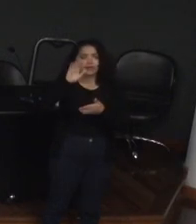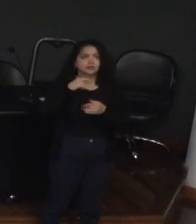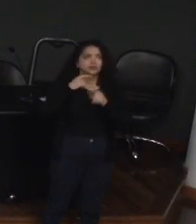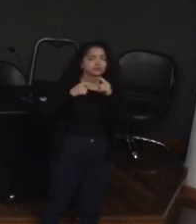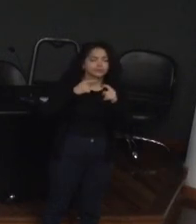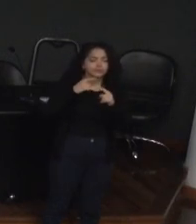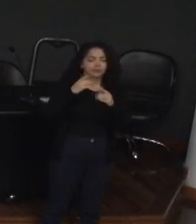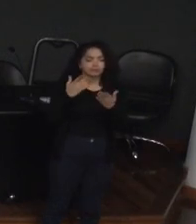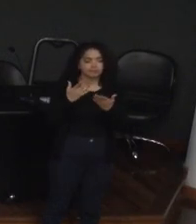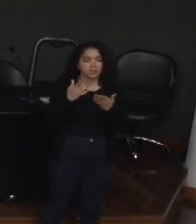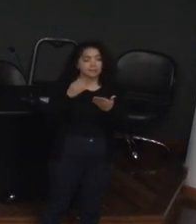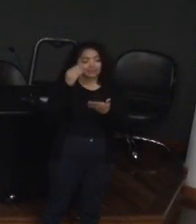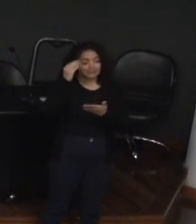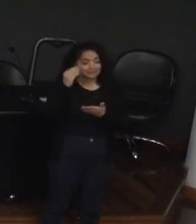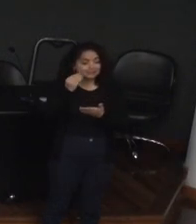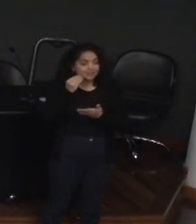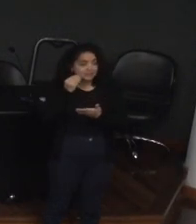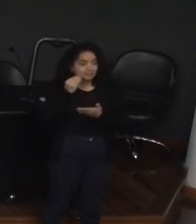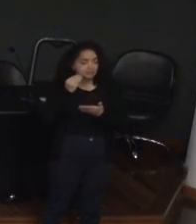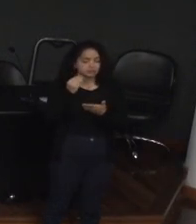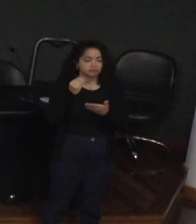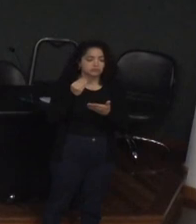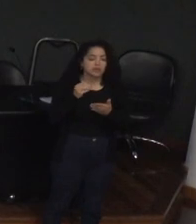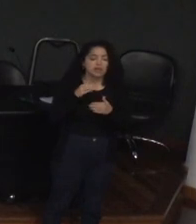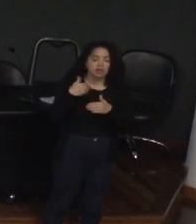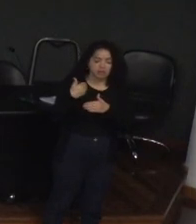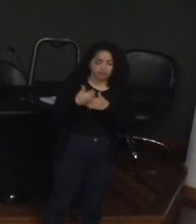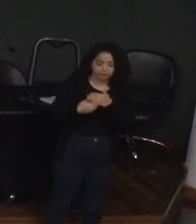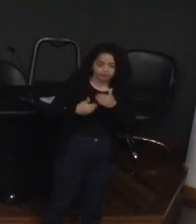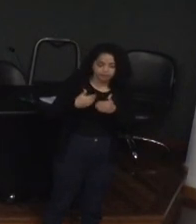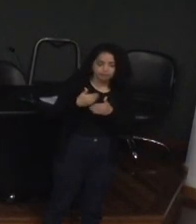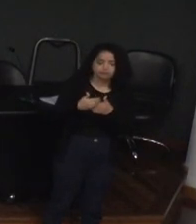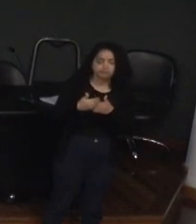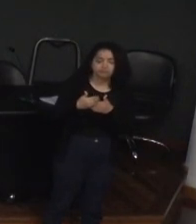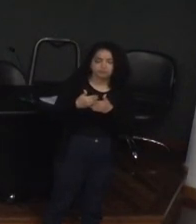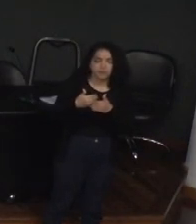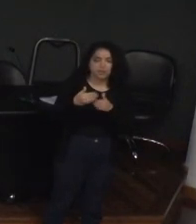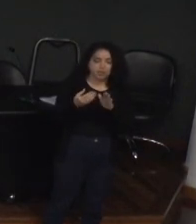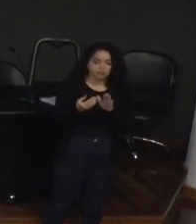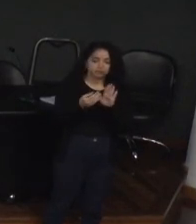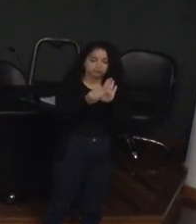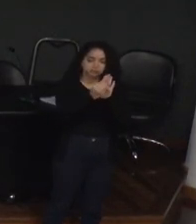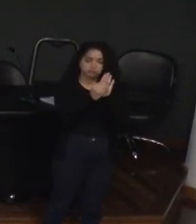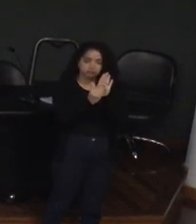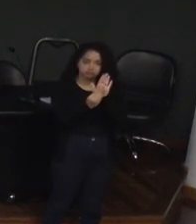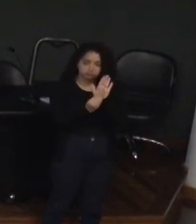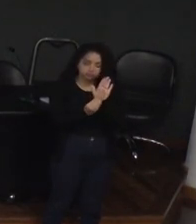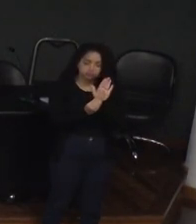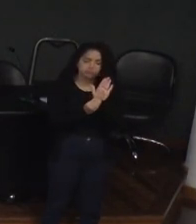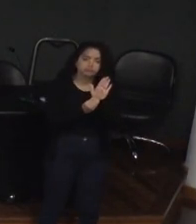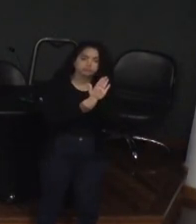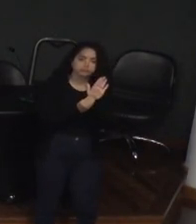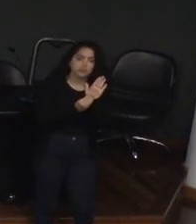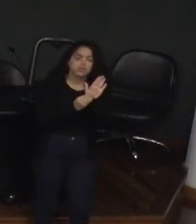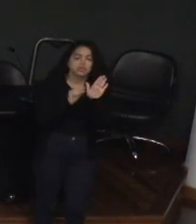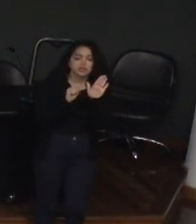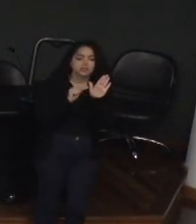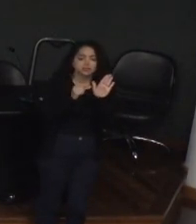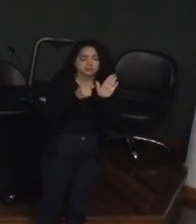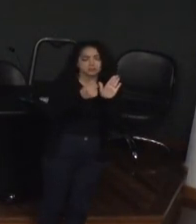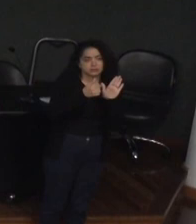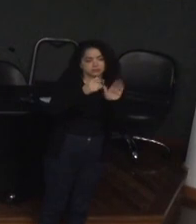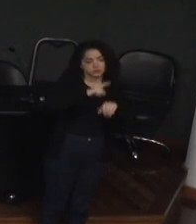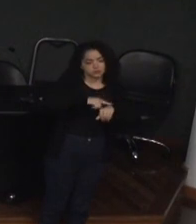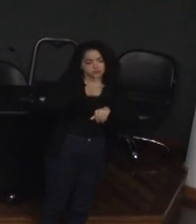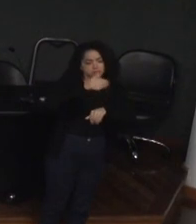lá. Tentem fazer sozinhos. A gente vai até, com esses lançamentos, são